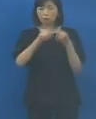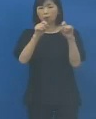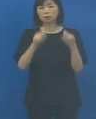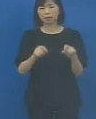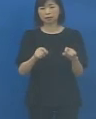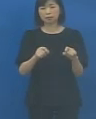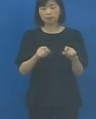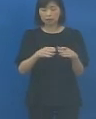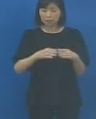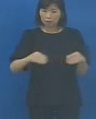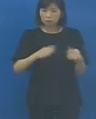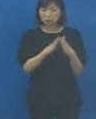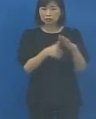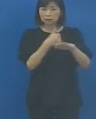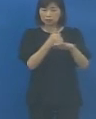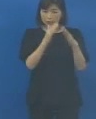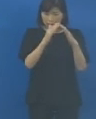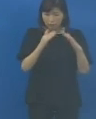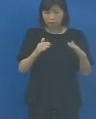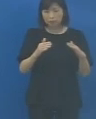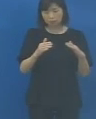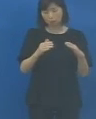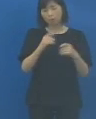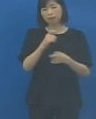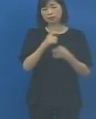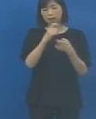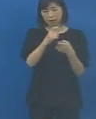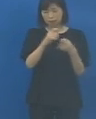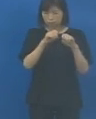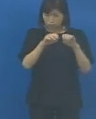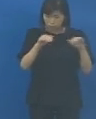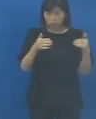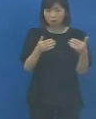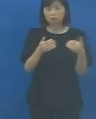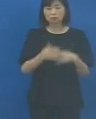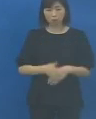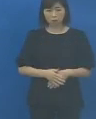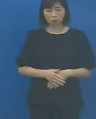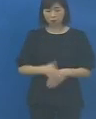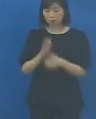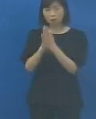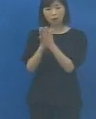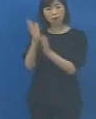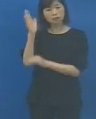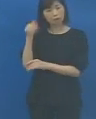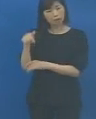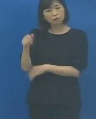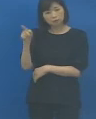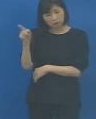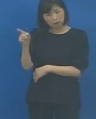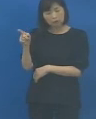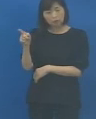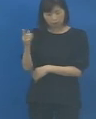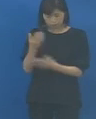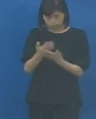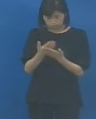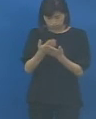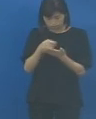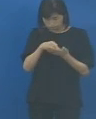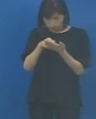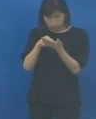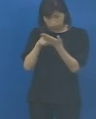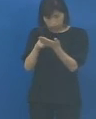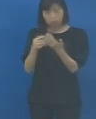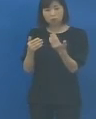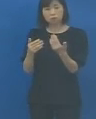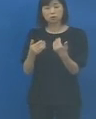としてもそうしたメッセージを出すことが必要ですし、政府にも、強力にこの点は求めていかなければならない局面だと